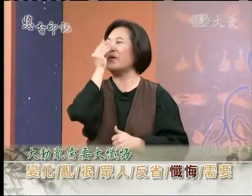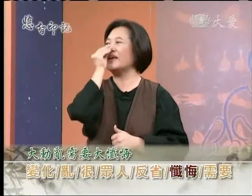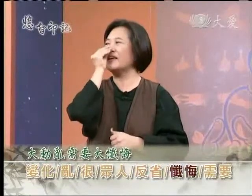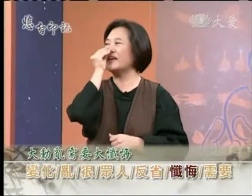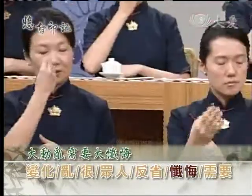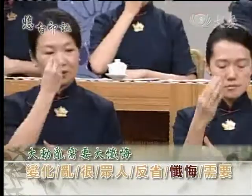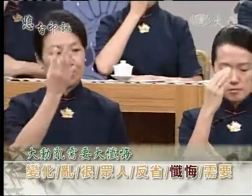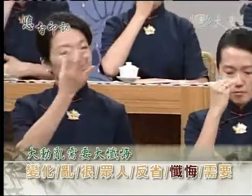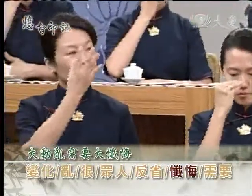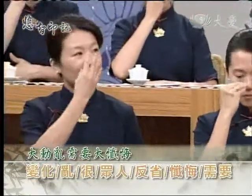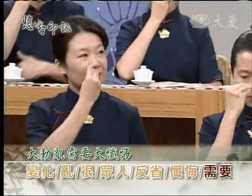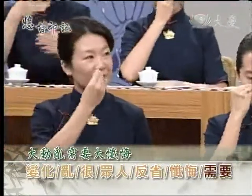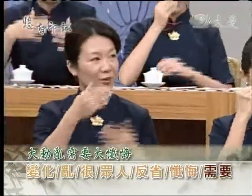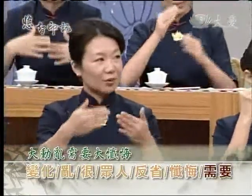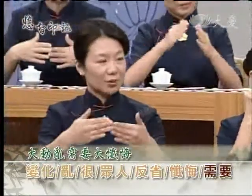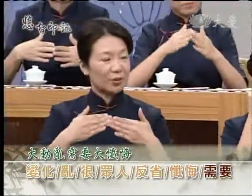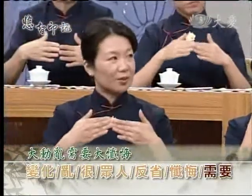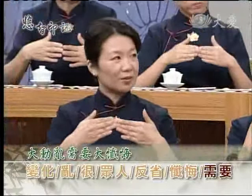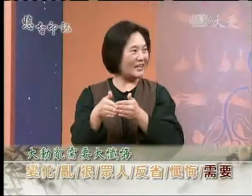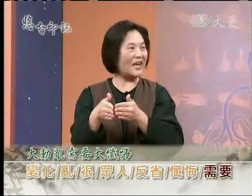悔，这是需要的。